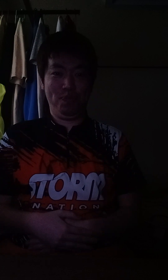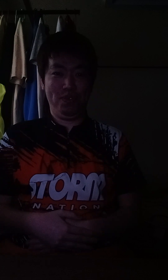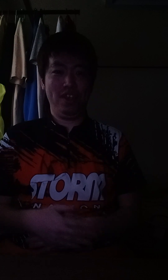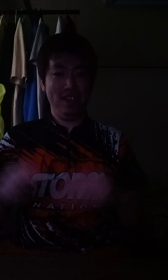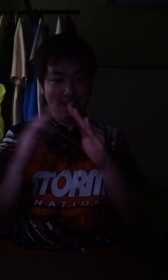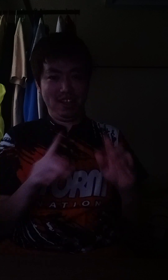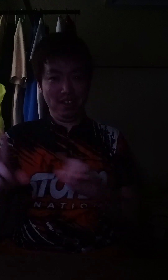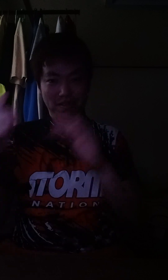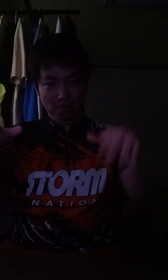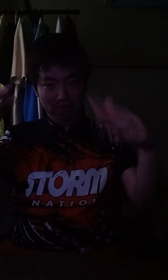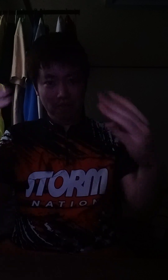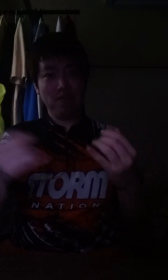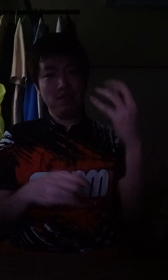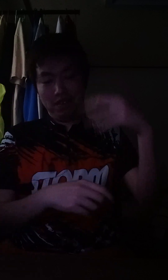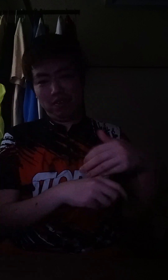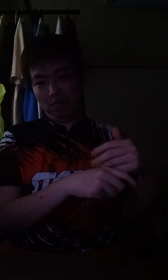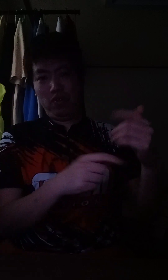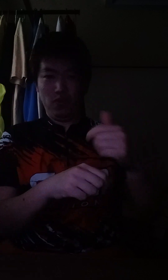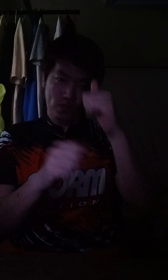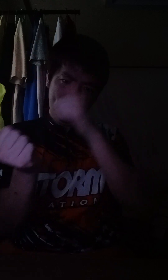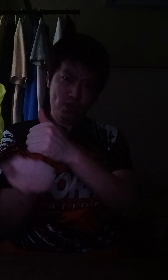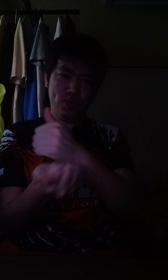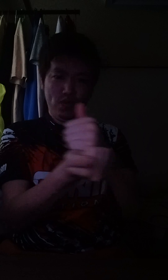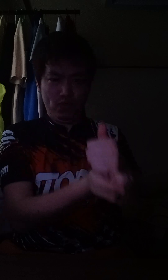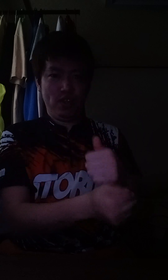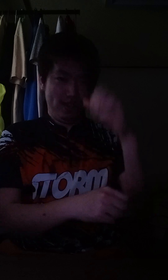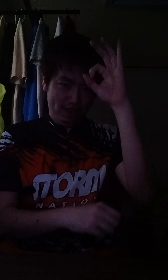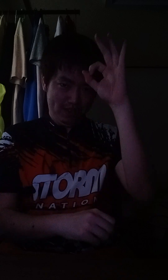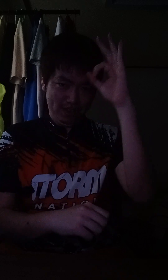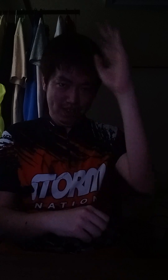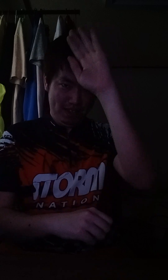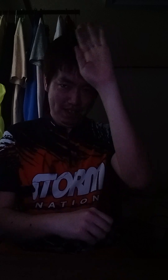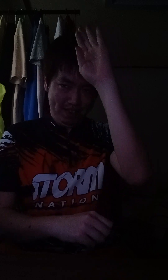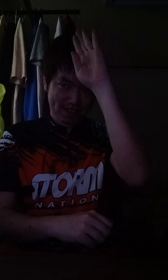승현이의 바람대로 멋진 요리사가 되길 기대해 봅니다.